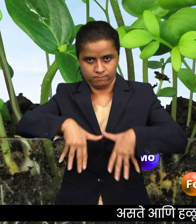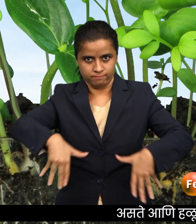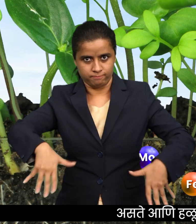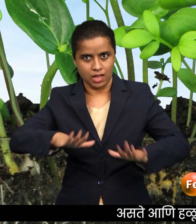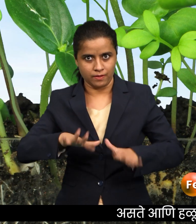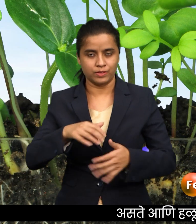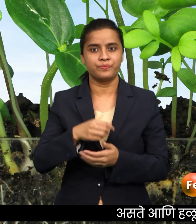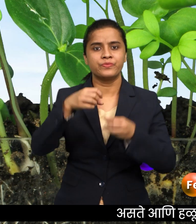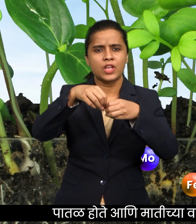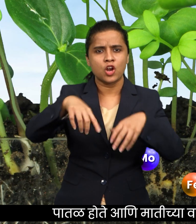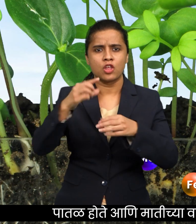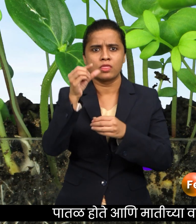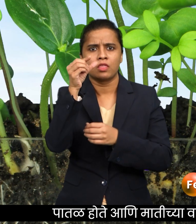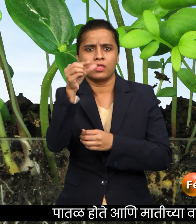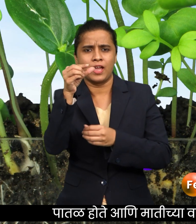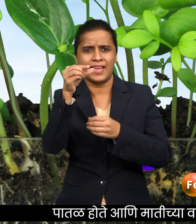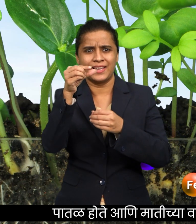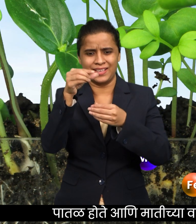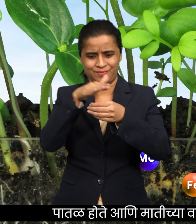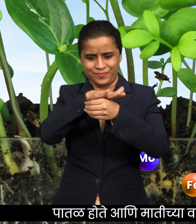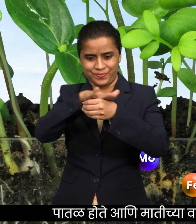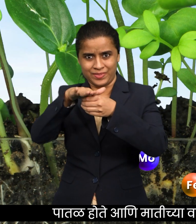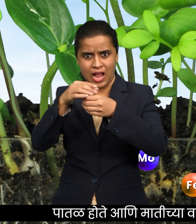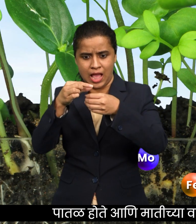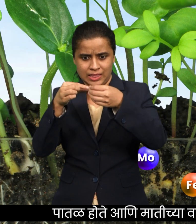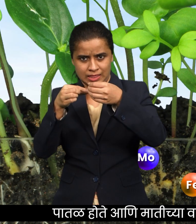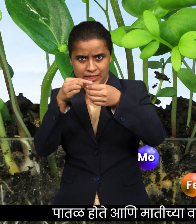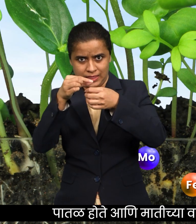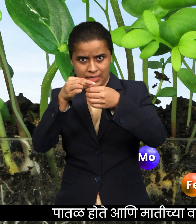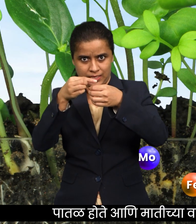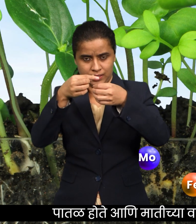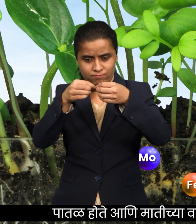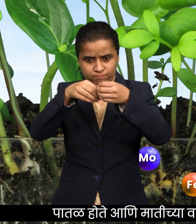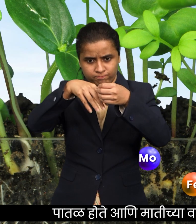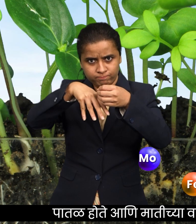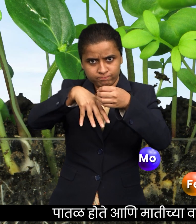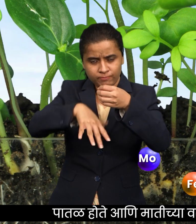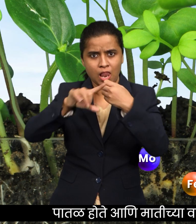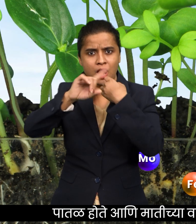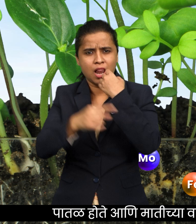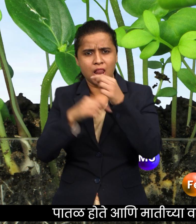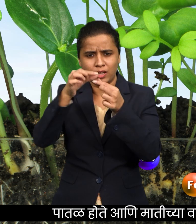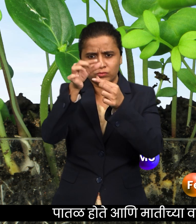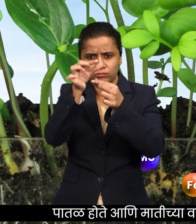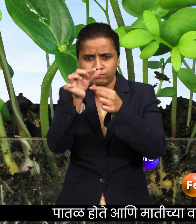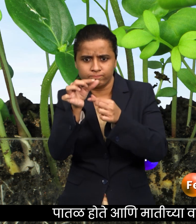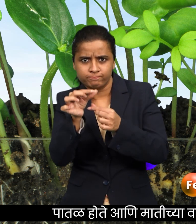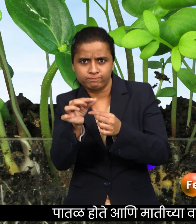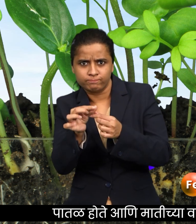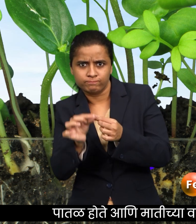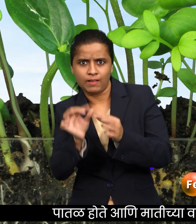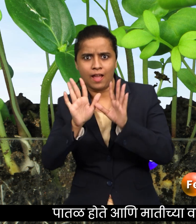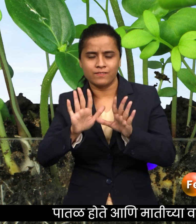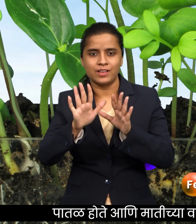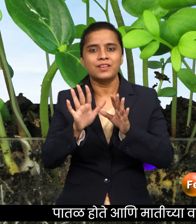टोकापर्यंत पातळ होते आणि मातीच्या वर येणाऱ्या भागाला ल्युम्यूल असं म्हणतात.